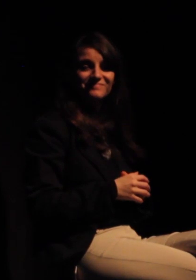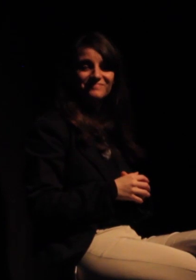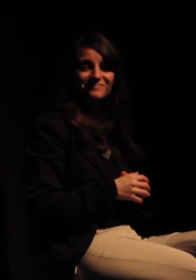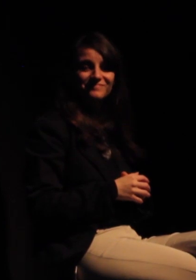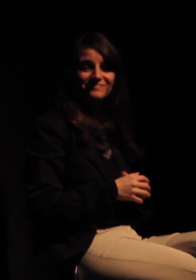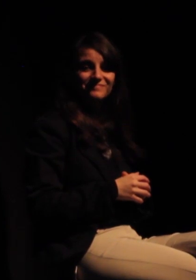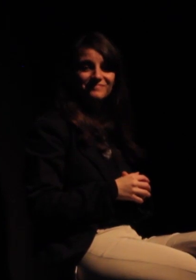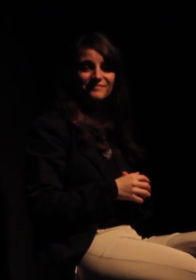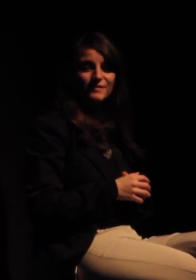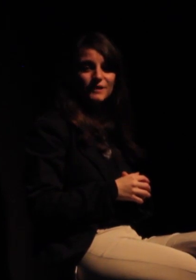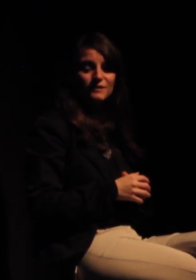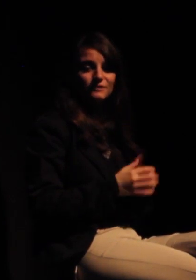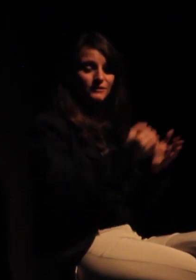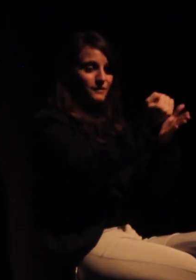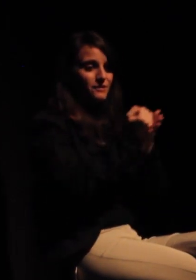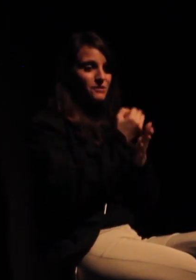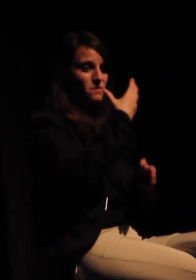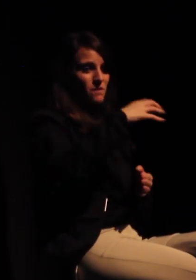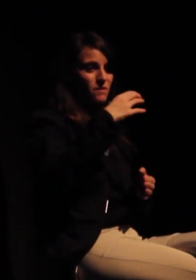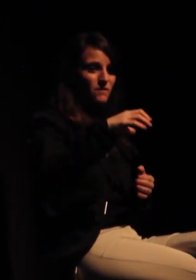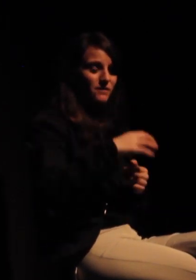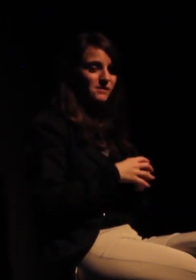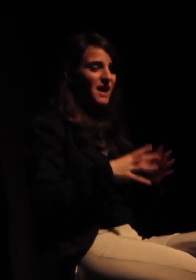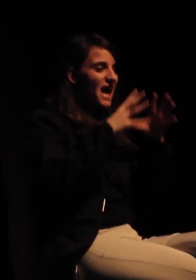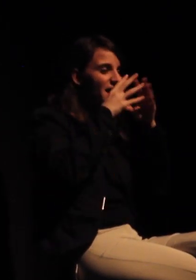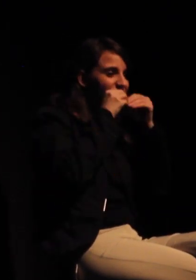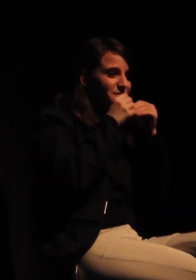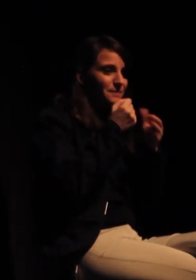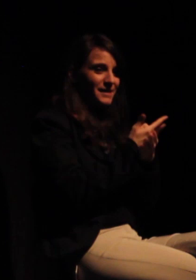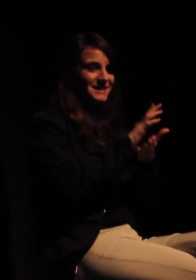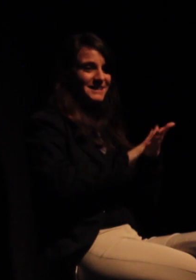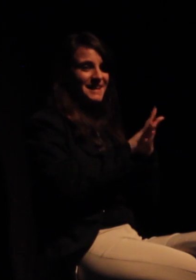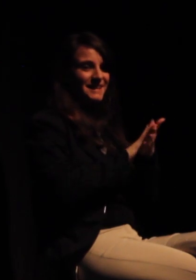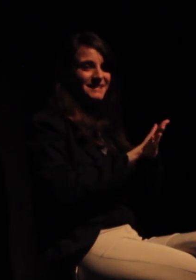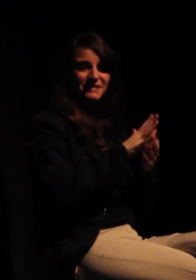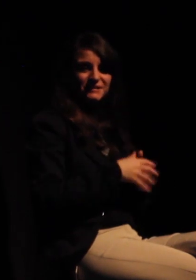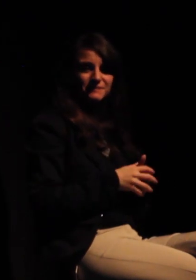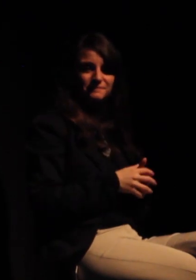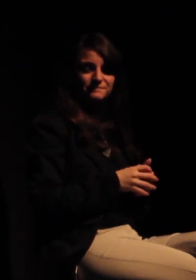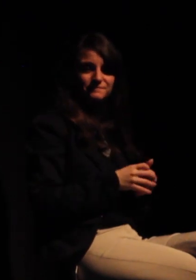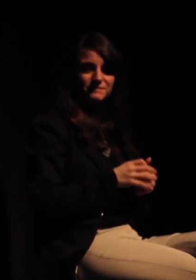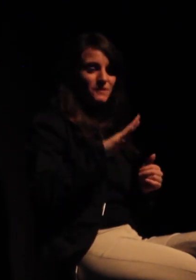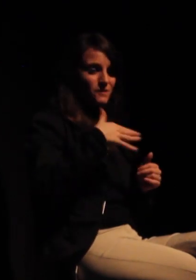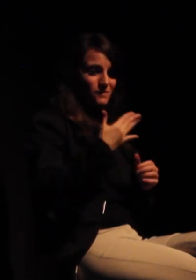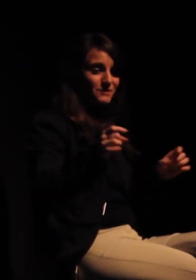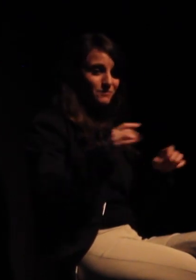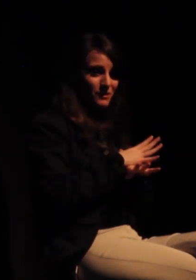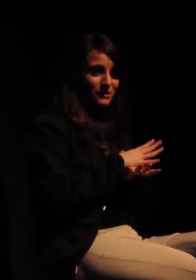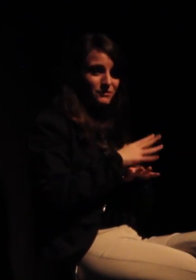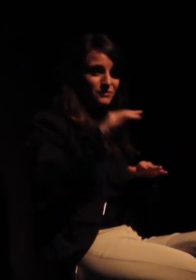Aí, trouxe Coca-Cola, trouxe sanduíche, não paguei nada. E ela falou, quando terminar,